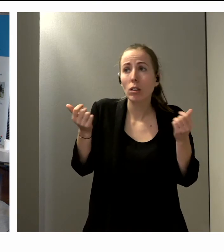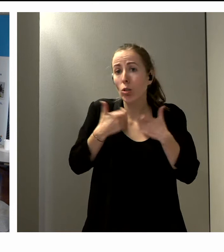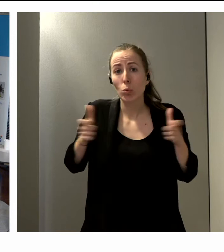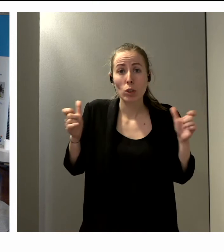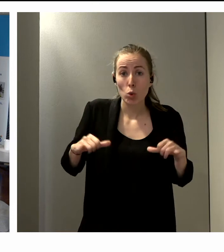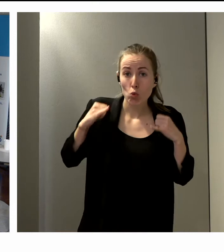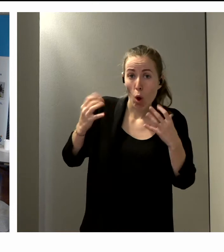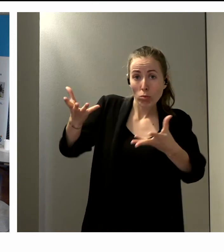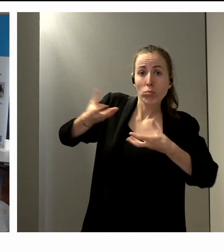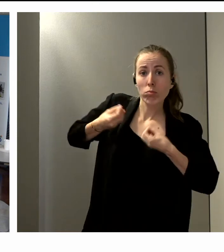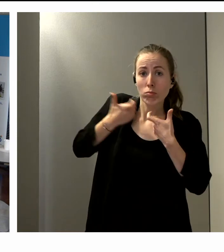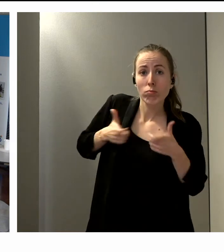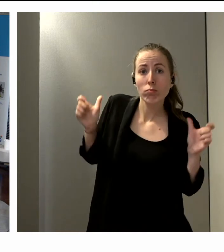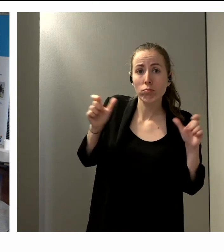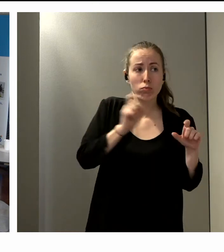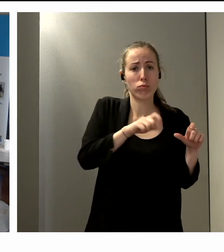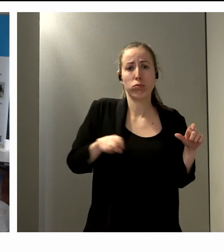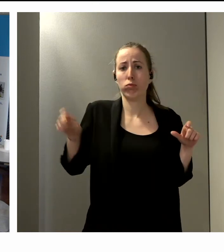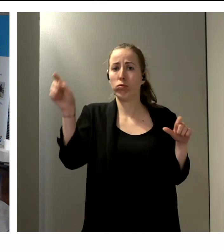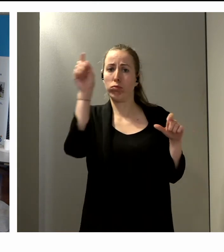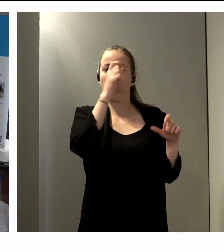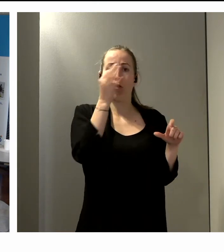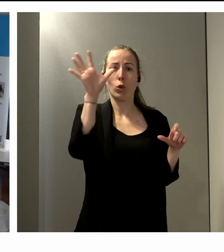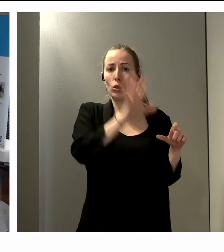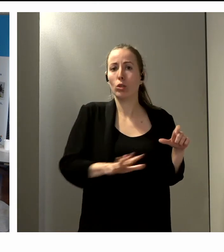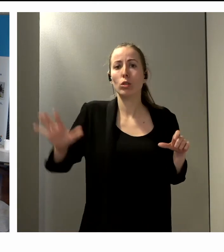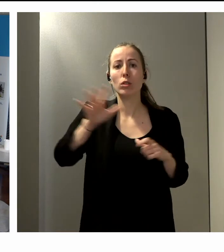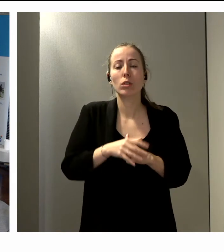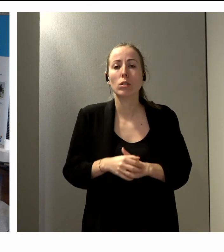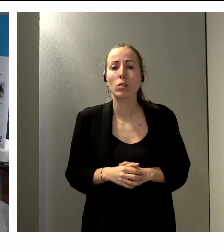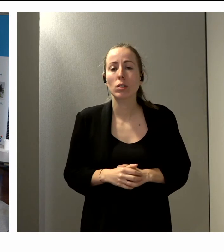aux jeunes en situation de handicap des établissements d'enseignement supérieur.